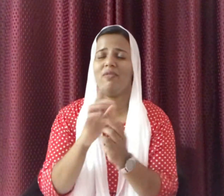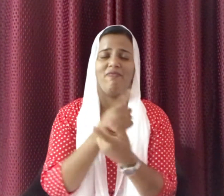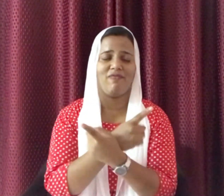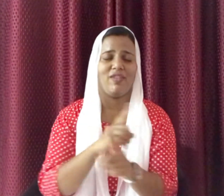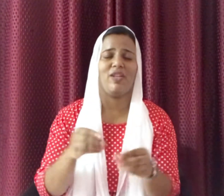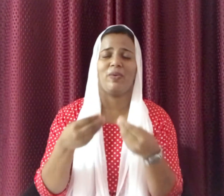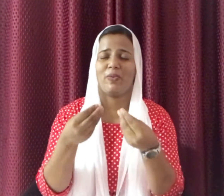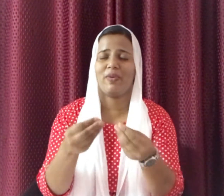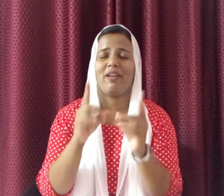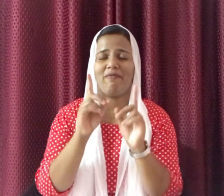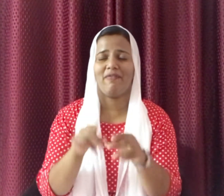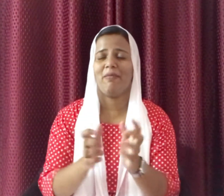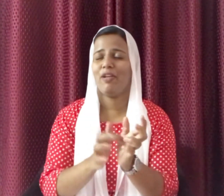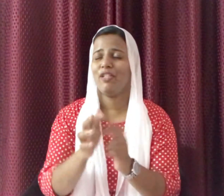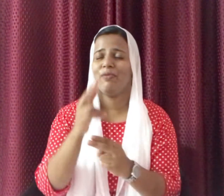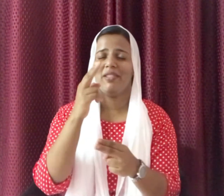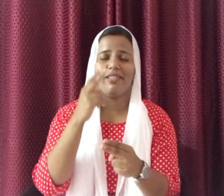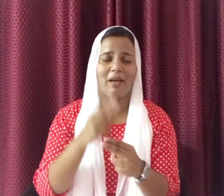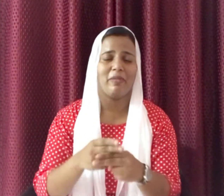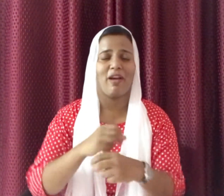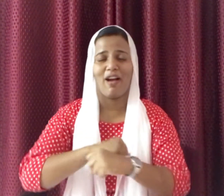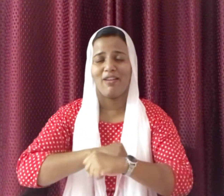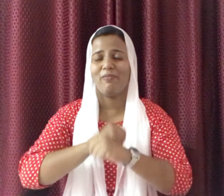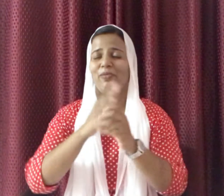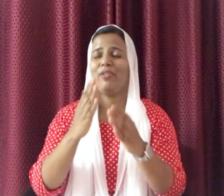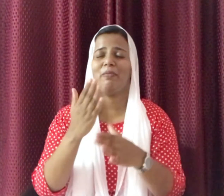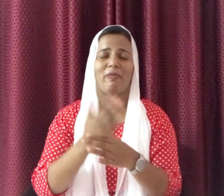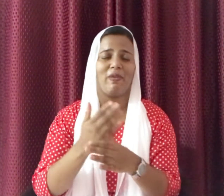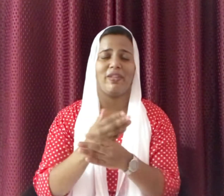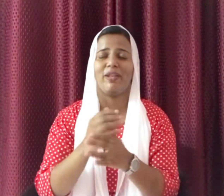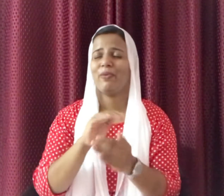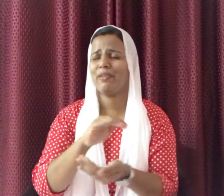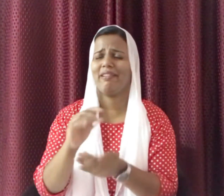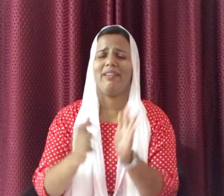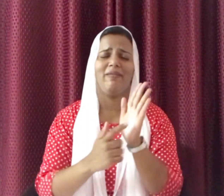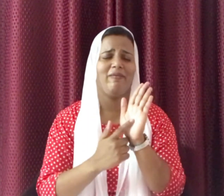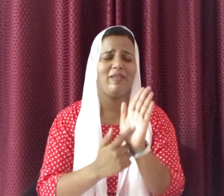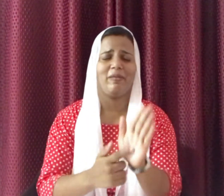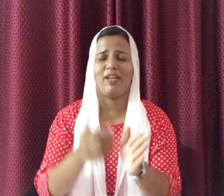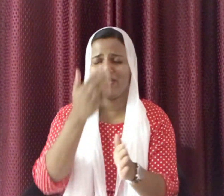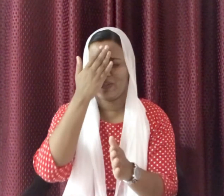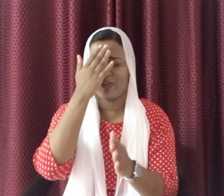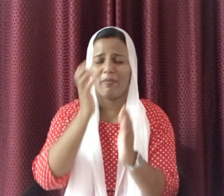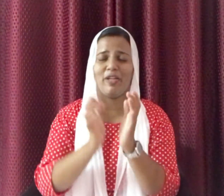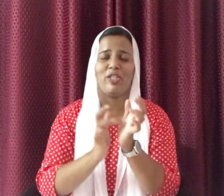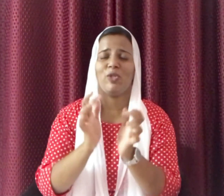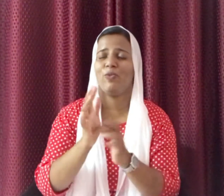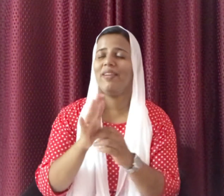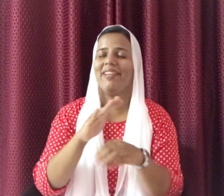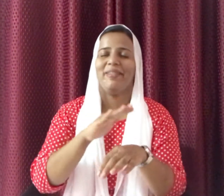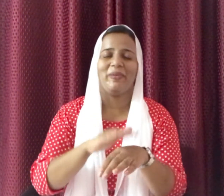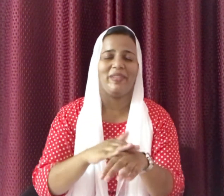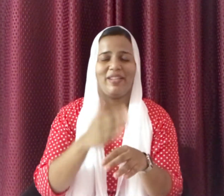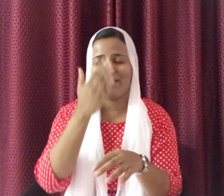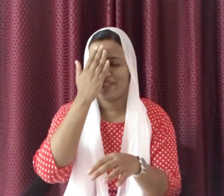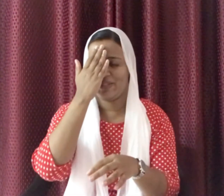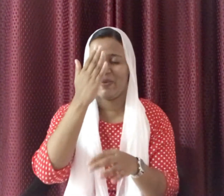അങ്ങേക്ക് കഴിയുമല്ലോ. യേശുവിൻ്റെ നാമത്തിൽ അങ്ങയുടെ അത്ഭുത പ്രവൃത്തി തന്നെ കുഞ്ഞുങ്ങളുടെ മേൽ വെളിപ്പെടുന്നതിനായിട്ട് സ്തോത്രം. കർത്താവിൻ്റെ കരം നീട്ടപ്പെടുന്നതിനായിട്ട് സ്തോത്രം